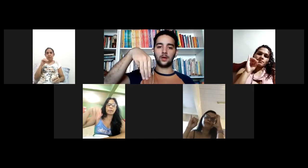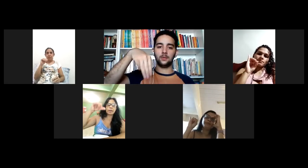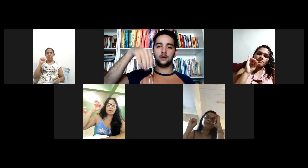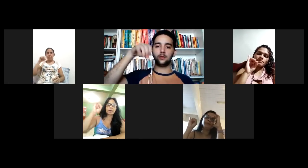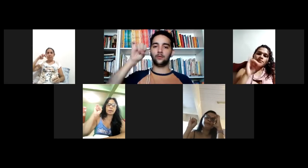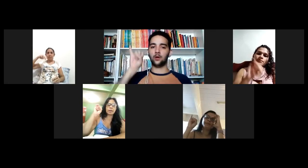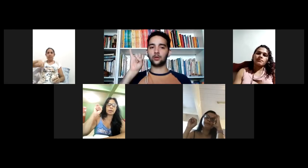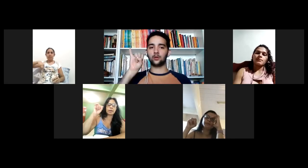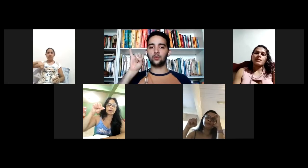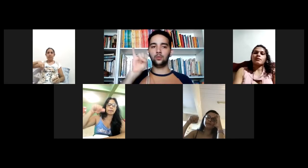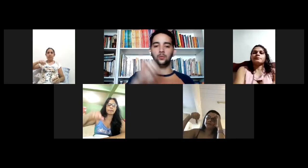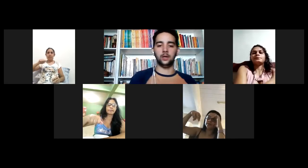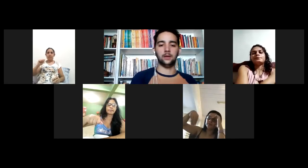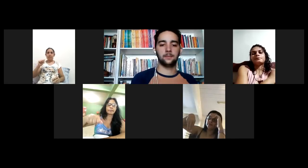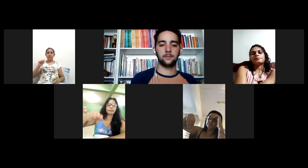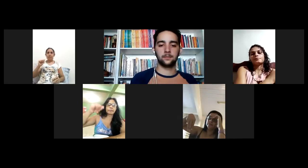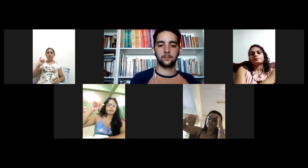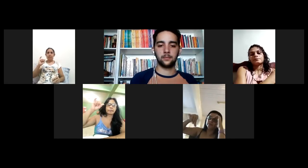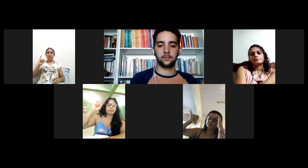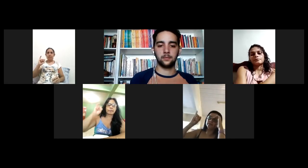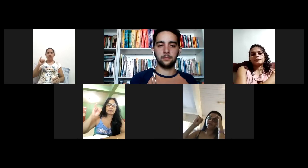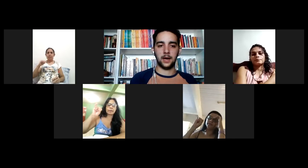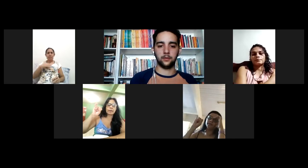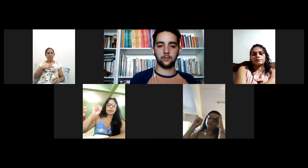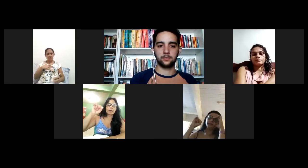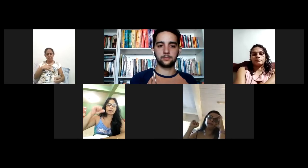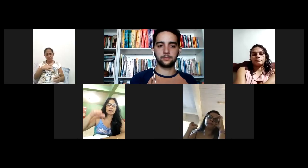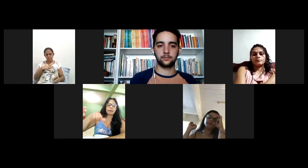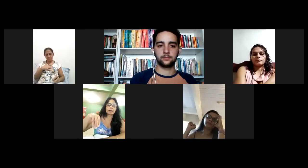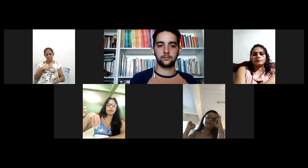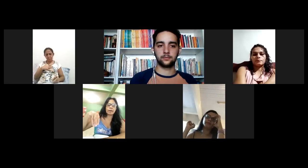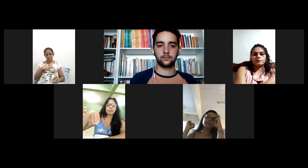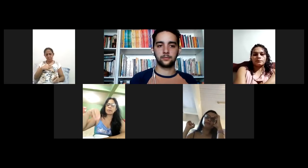o M, volta com o I. Maio.